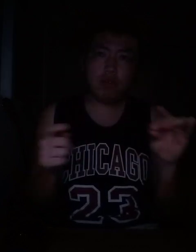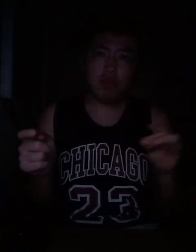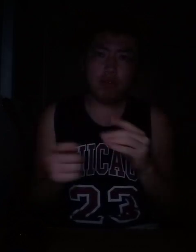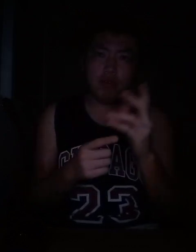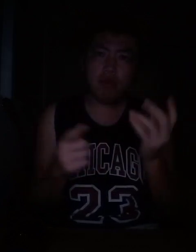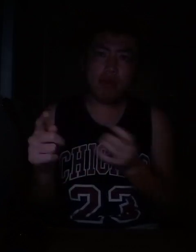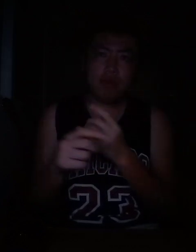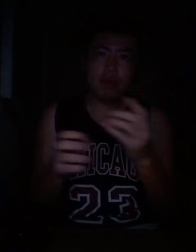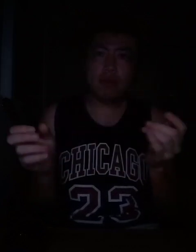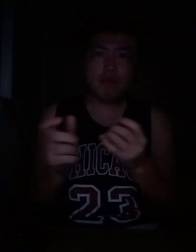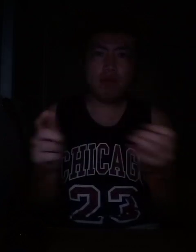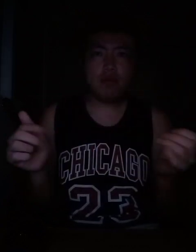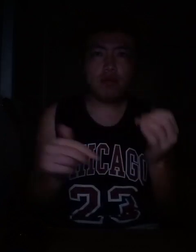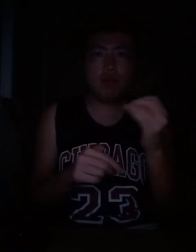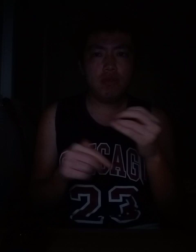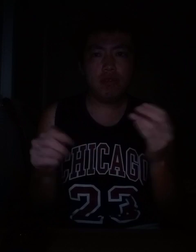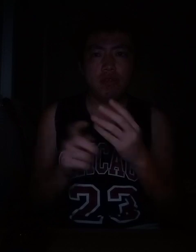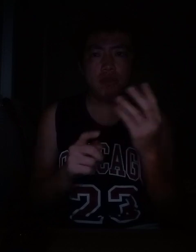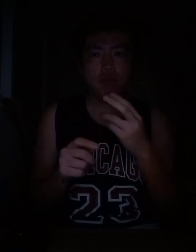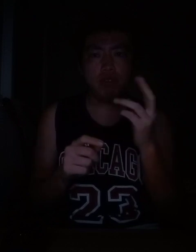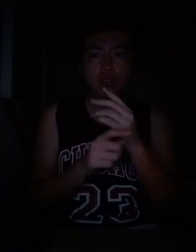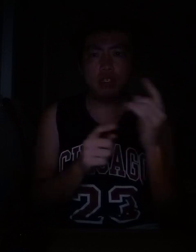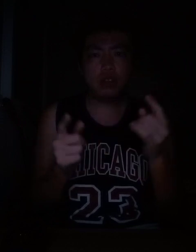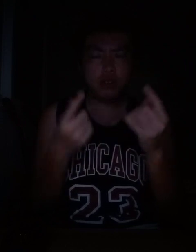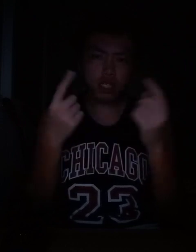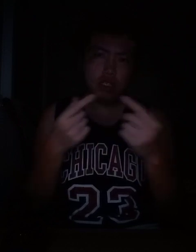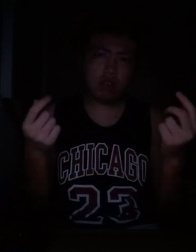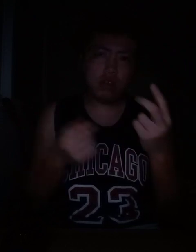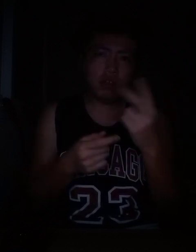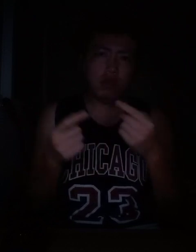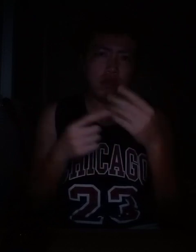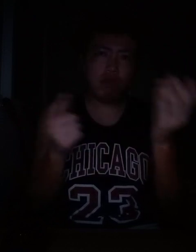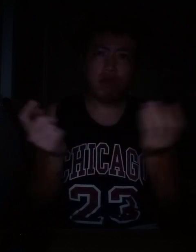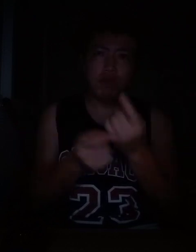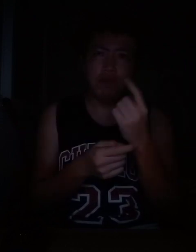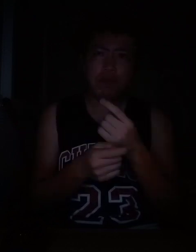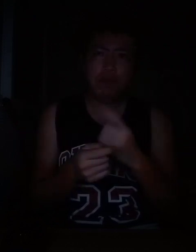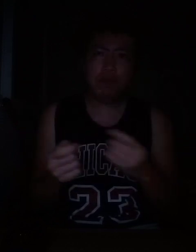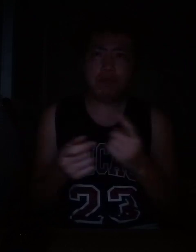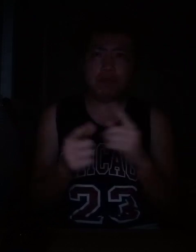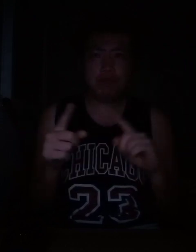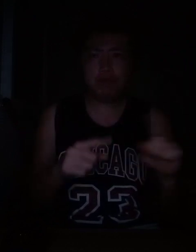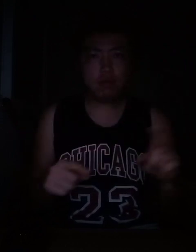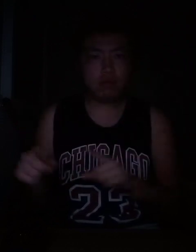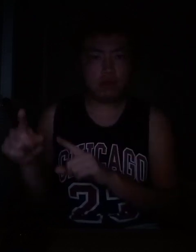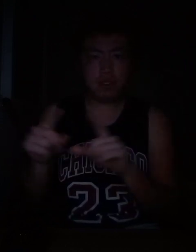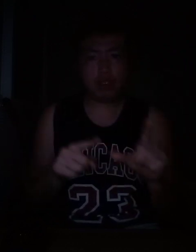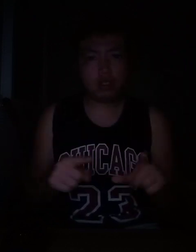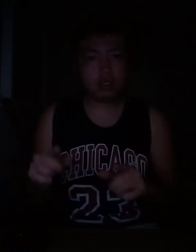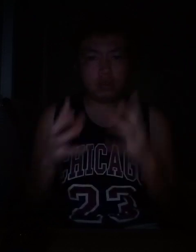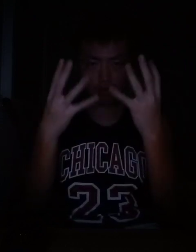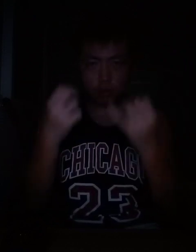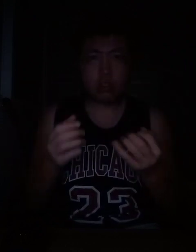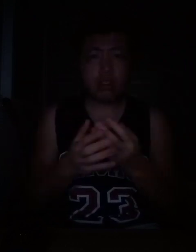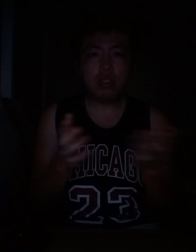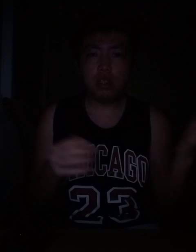정부는 위기경보를 최고 수준인 심각 단계로 올렸습니다. 전국이 영향권에 들어가는 만큼 태풍 피해